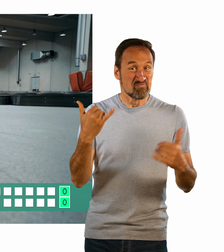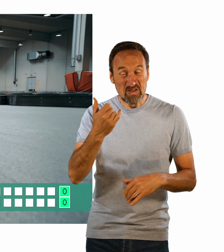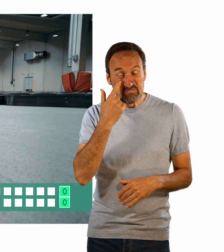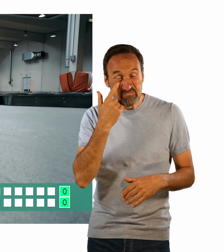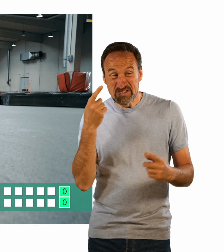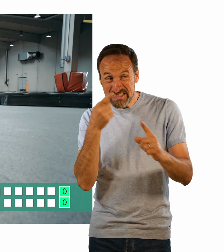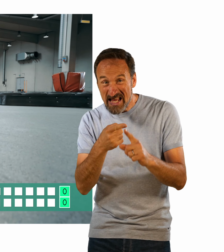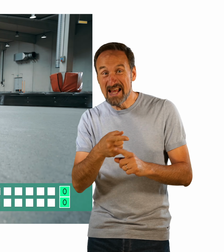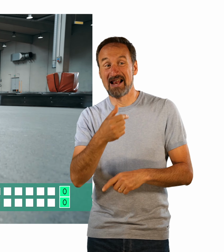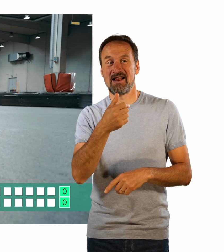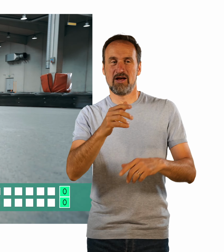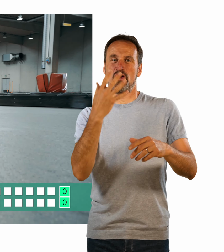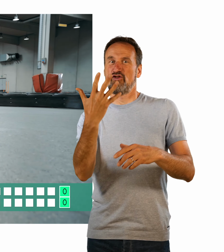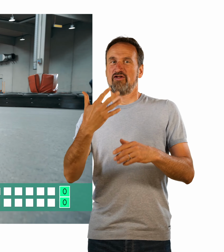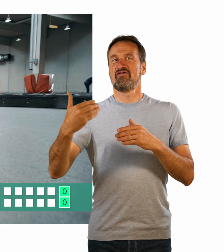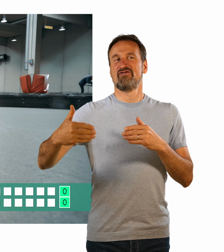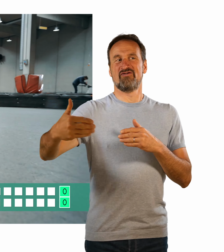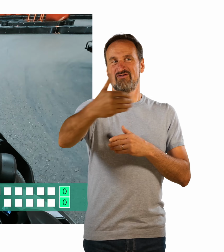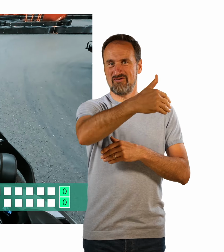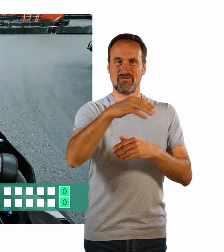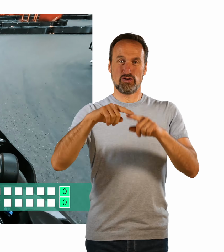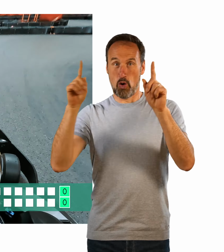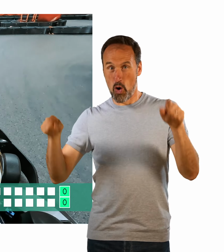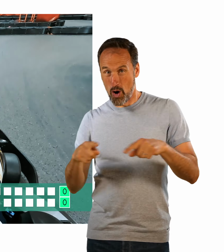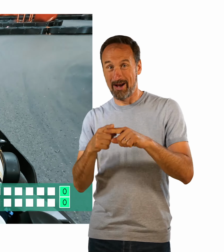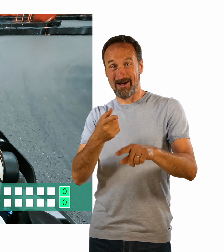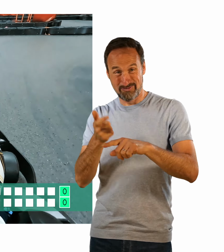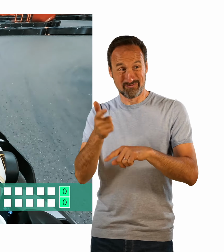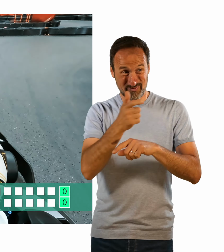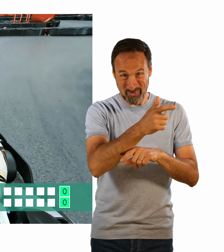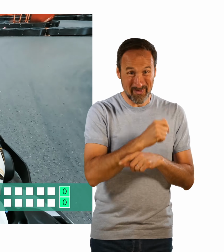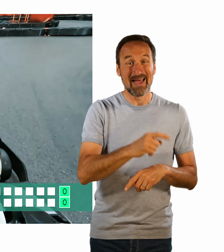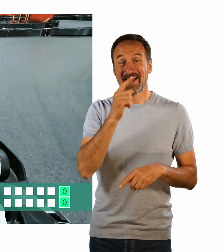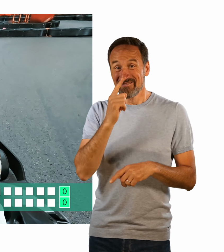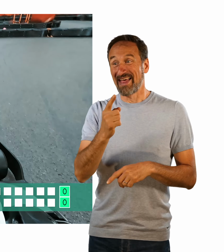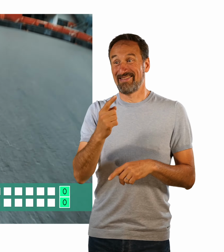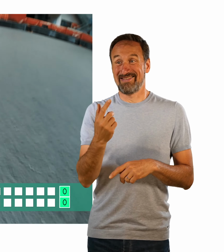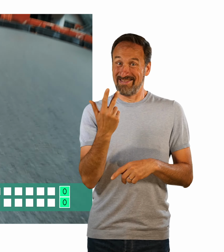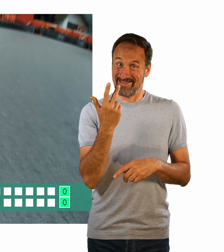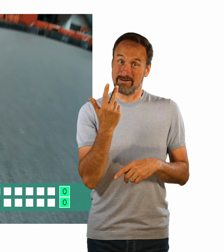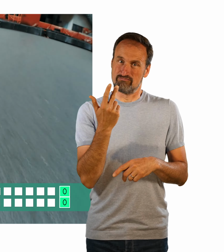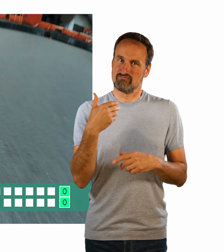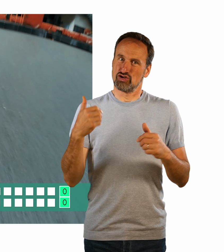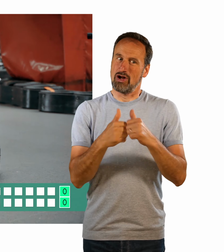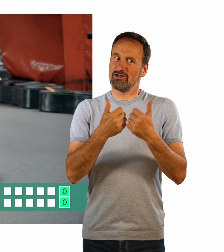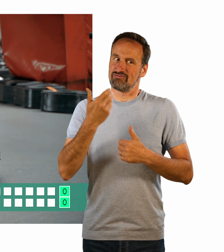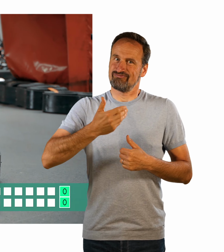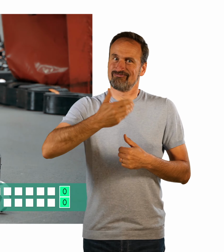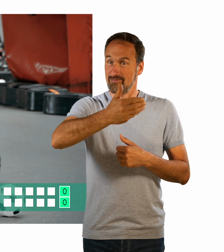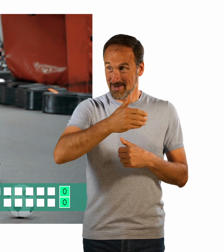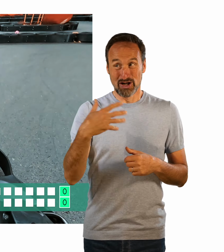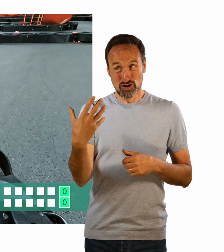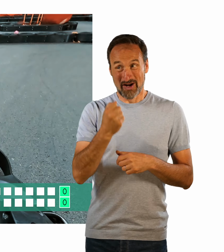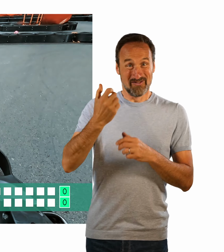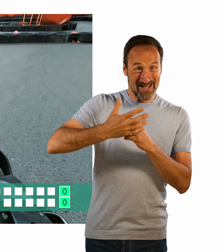of Five, das heißt, wer drei Spiele gewinnt, hat die Challenge gewonnen. Und Kim bereits unterwegs mit dem ersten Ball und das sieht ganz